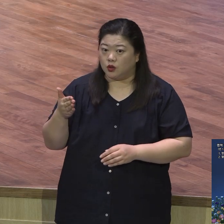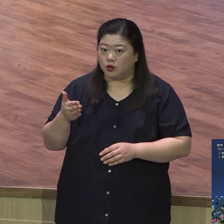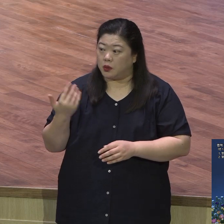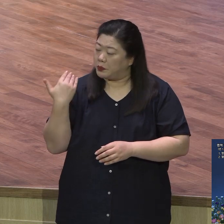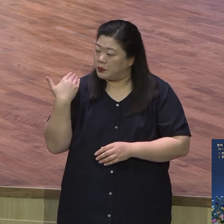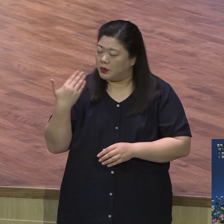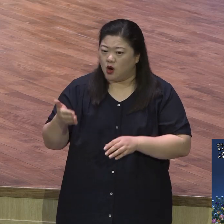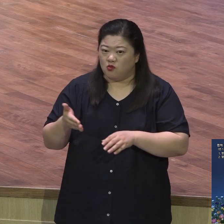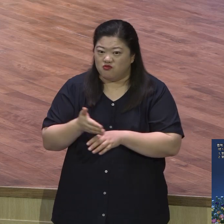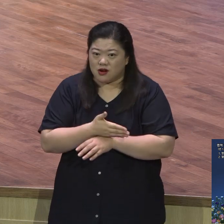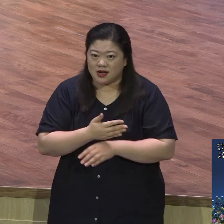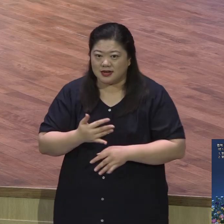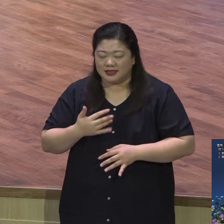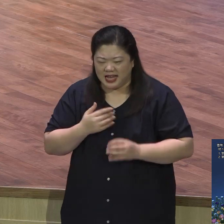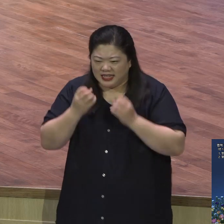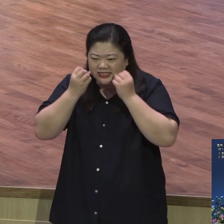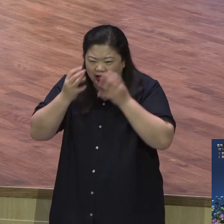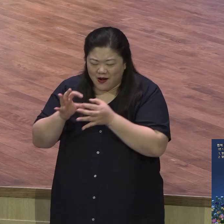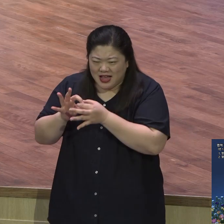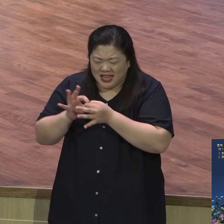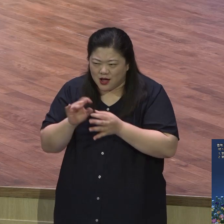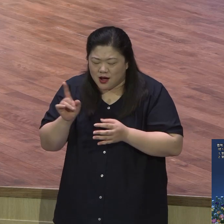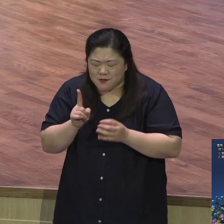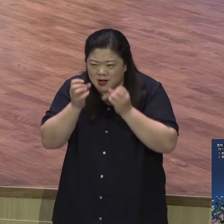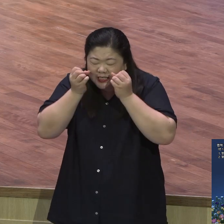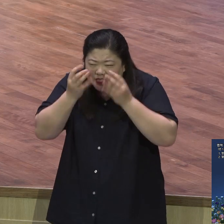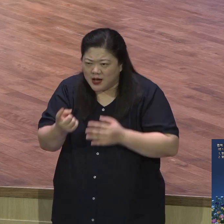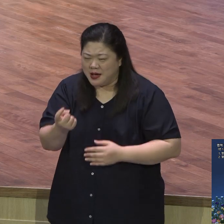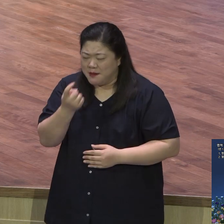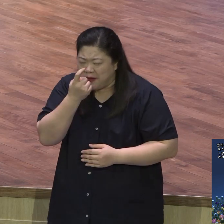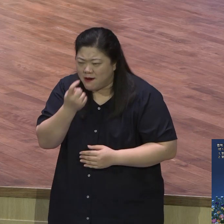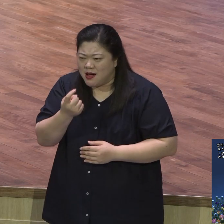있는데 바깥 새롭게 계속 경신 개혁하고 있어요